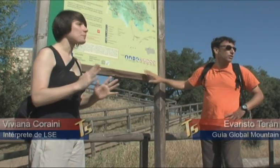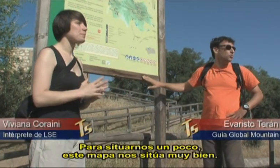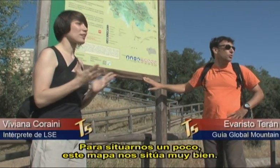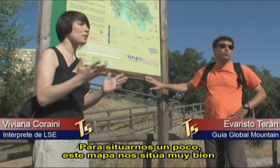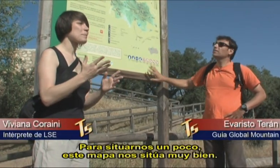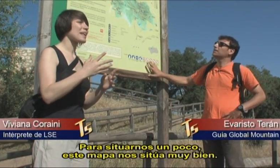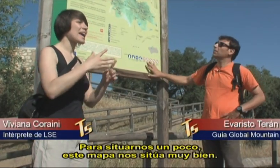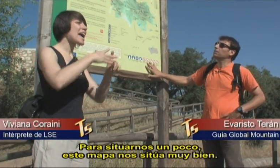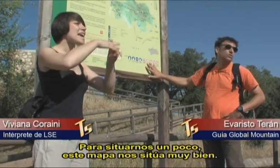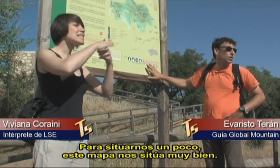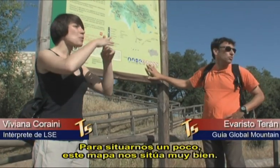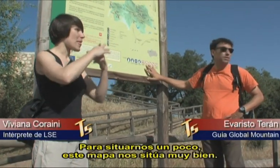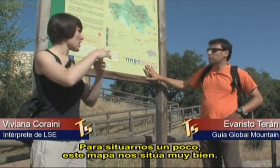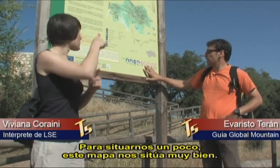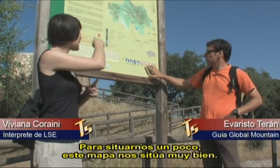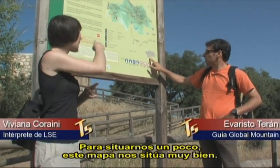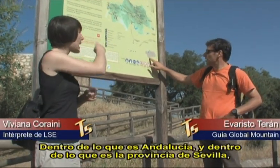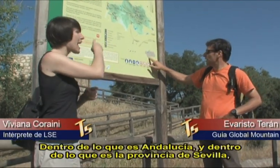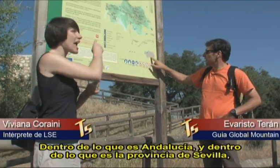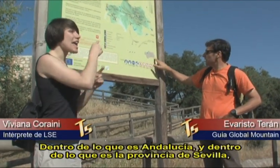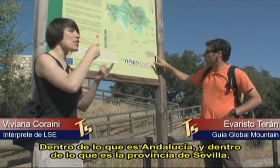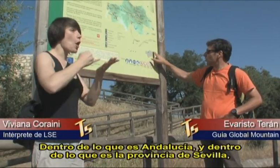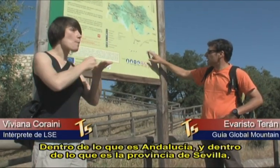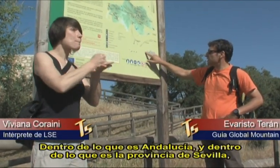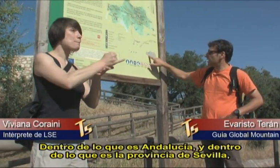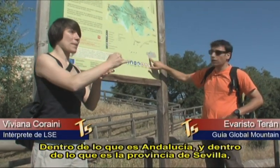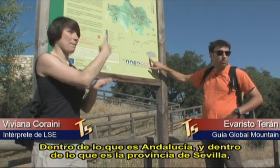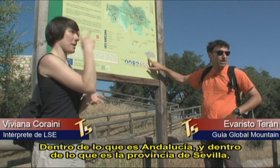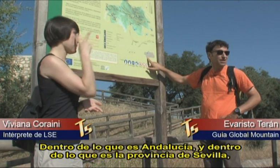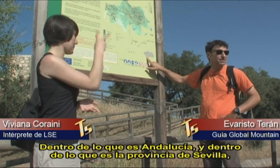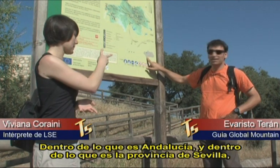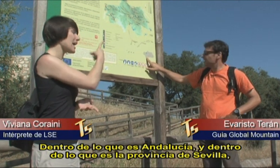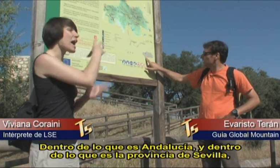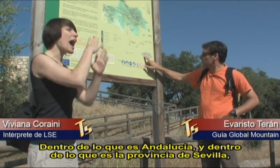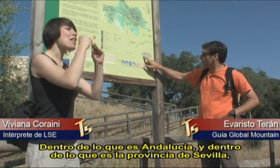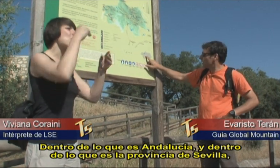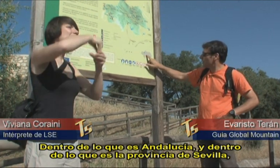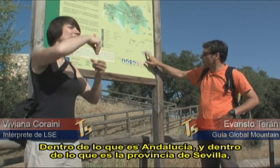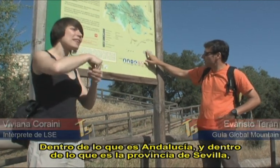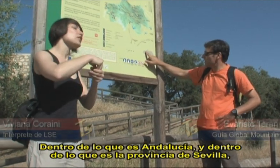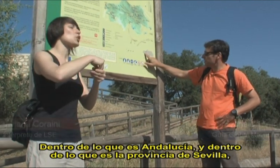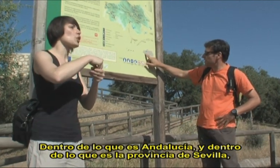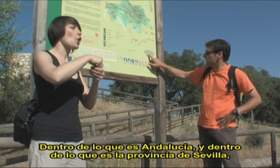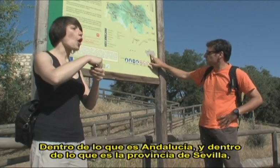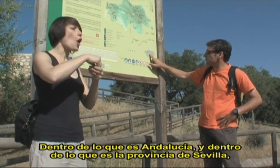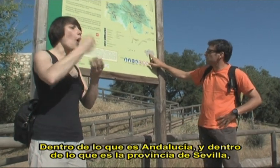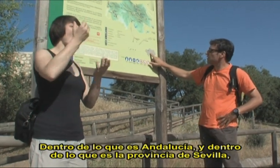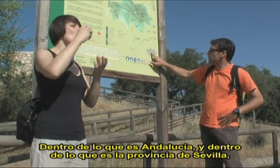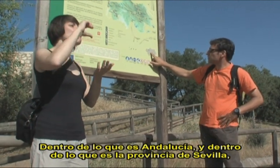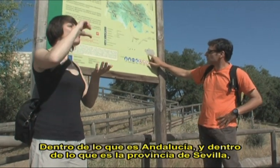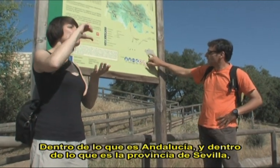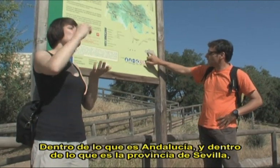Para situarnos un poco, este mapa nos sitúa muy bien. Dentro de lo que es Andalucía y dentro de lo que es la provincia de Sevilla,